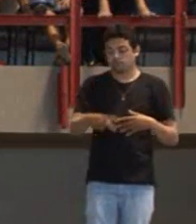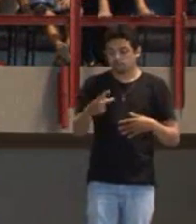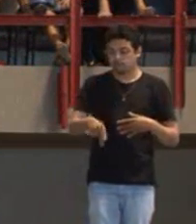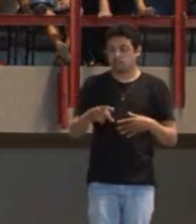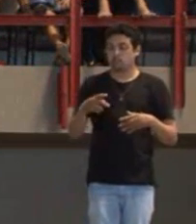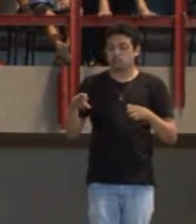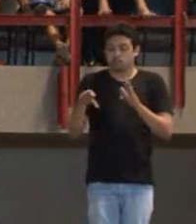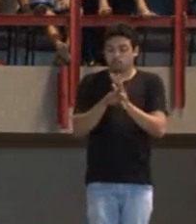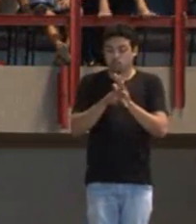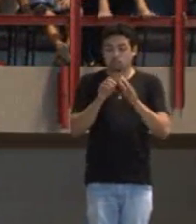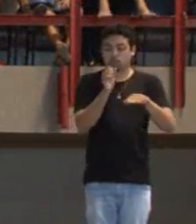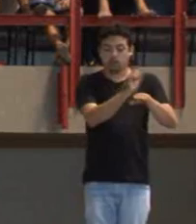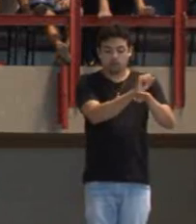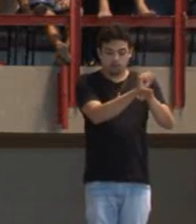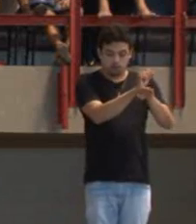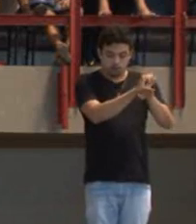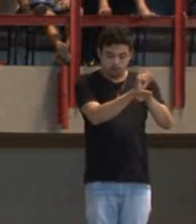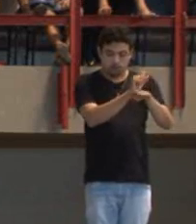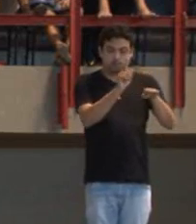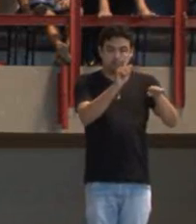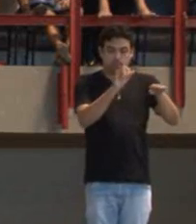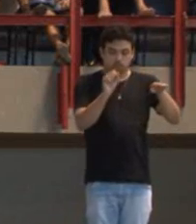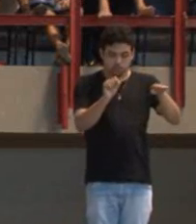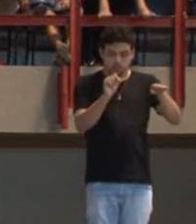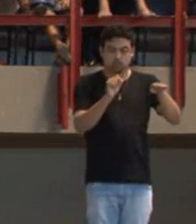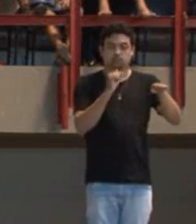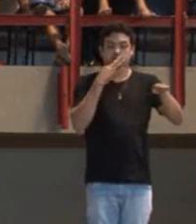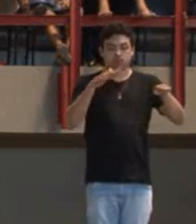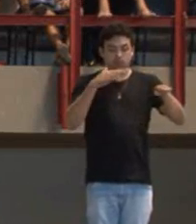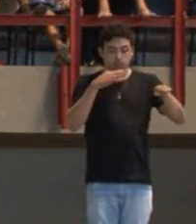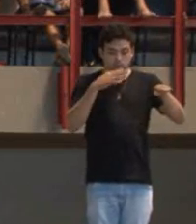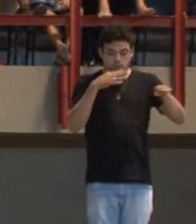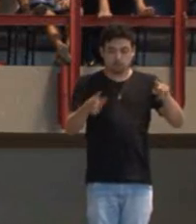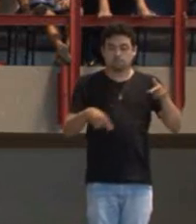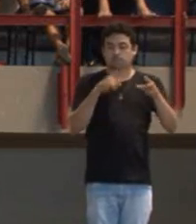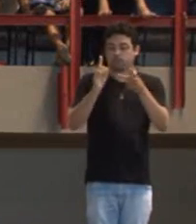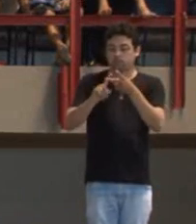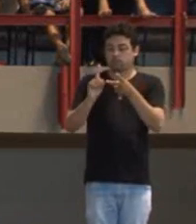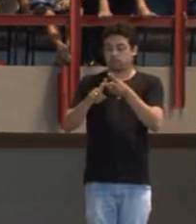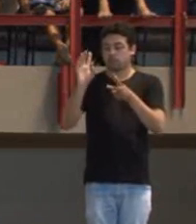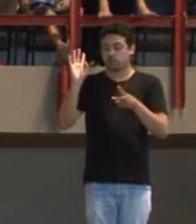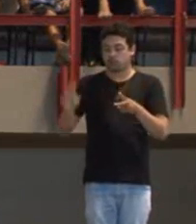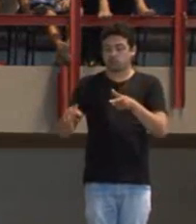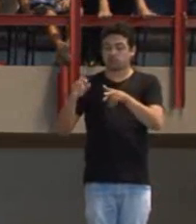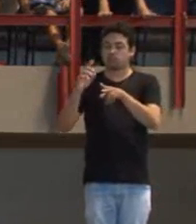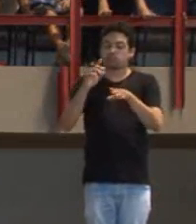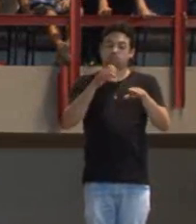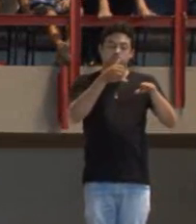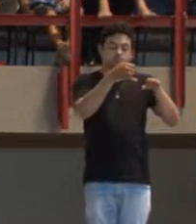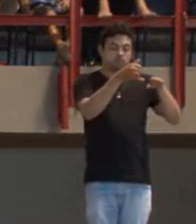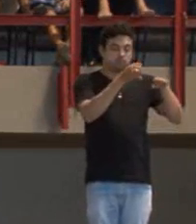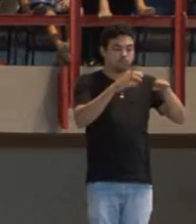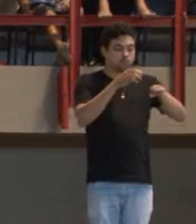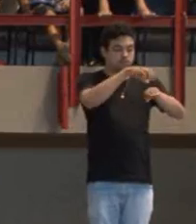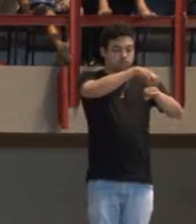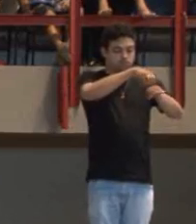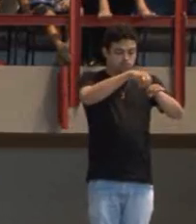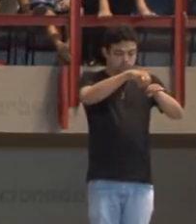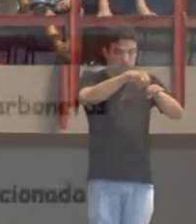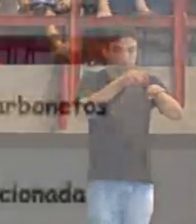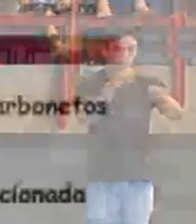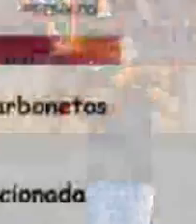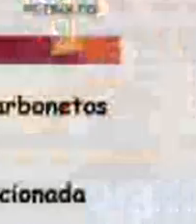Tá? Existe uma pequena diferença entre o gás natural e o gás natural veicular. A gente vai fazer essa diferença um pouquinho na frente,